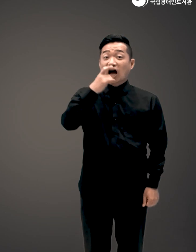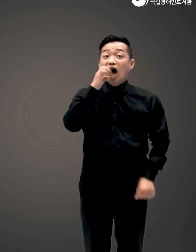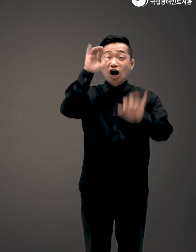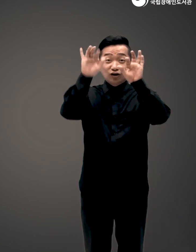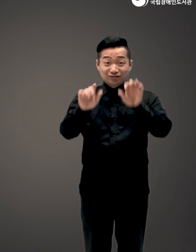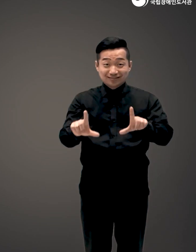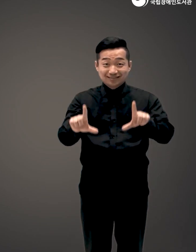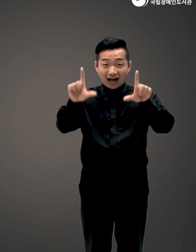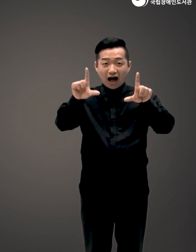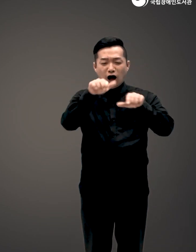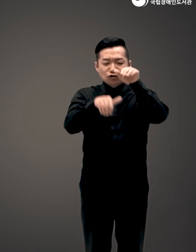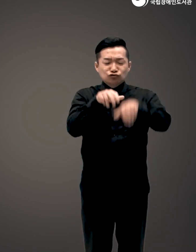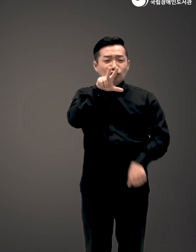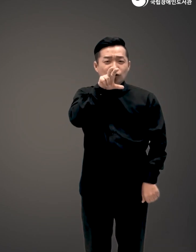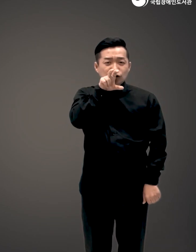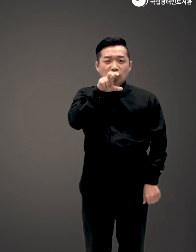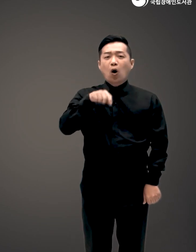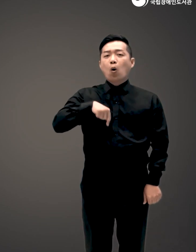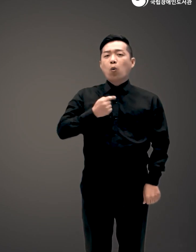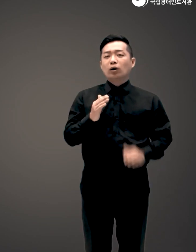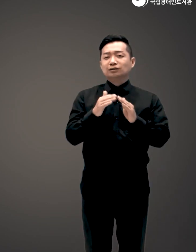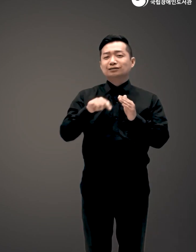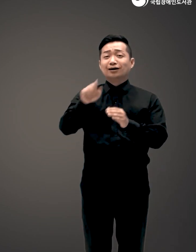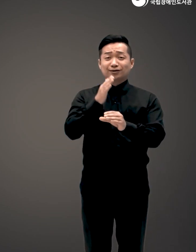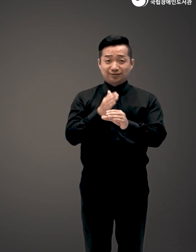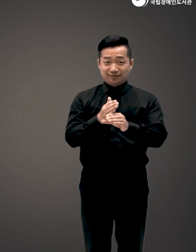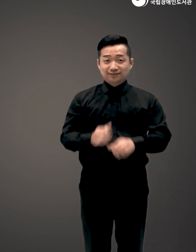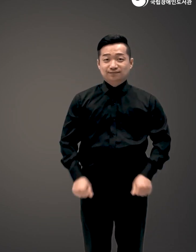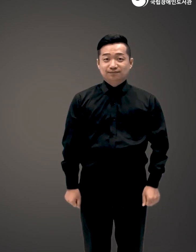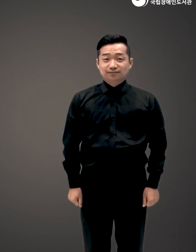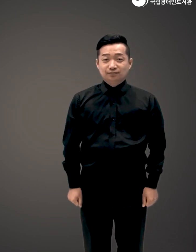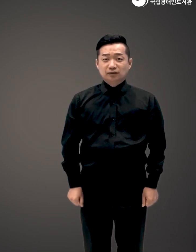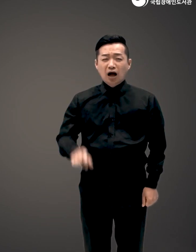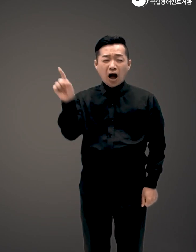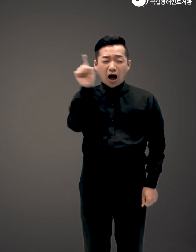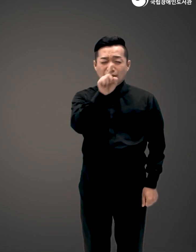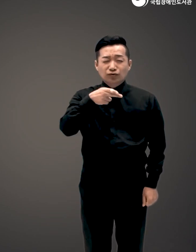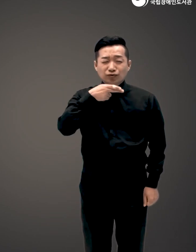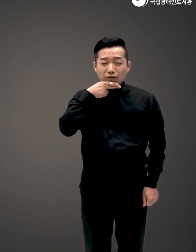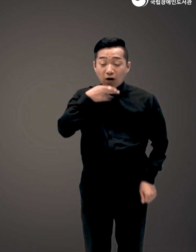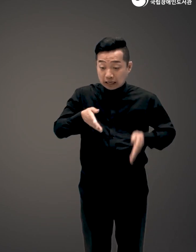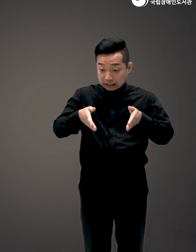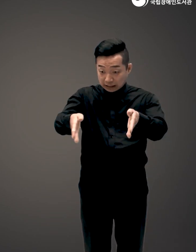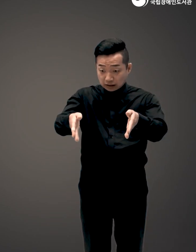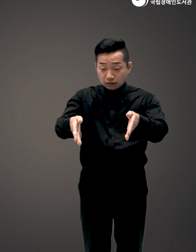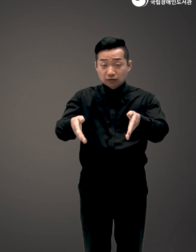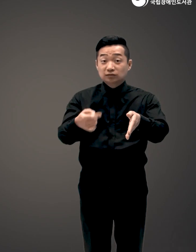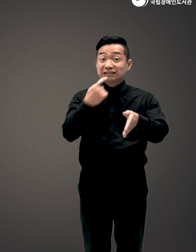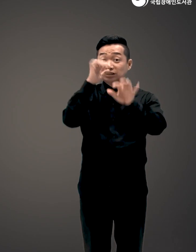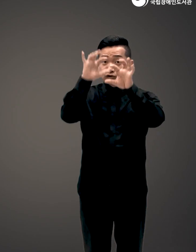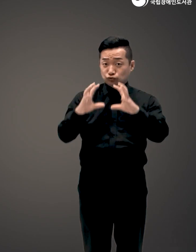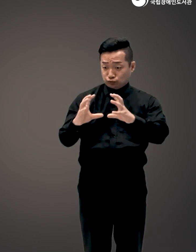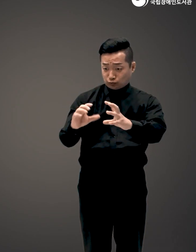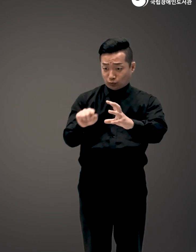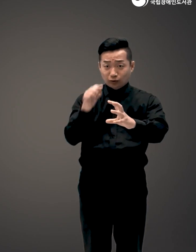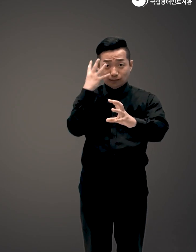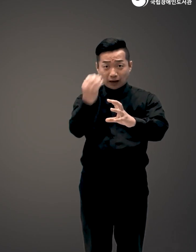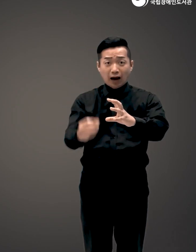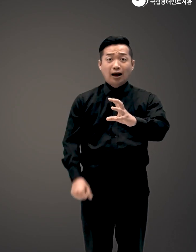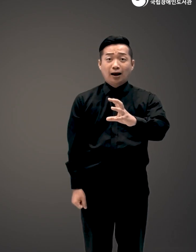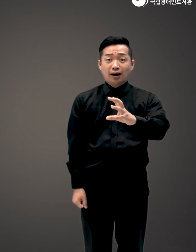첫눈이 온 날, 두더지가 혼자 집에 가는 길이었어. 아무도 없는 눈길에 작고 하얀 눈덩이가